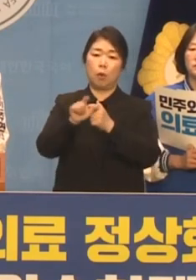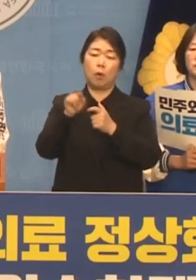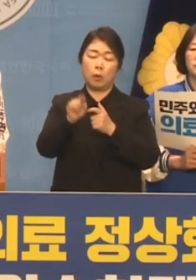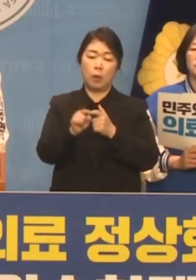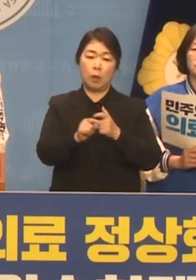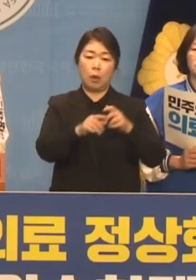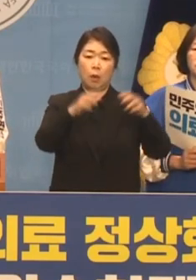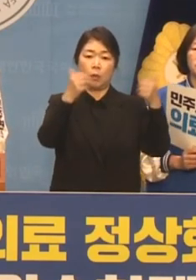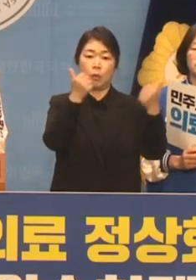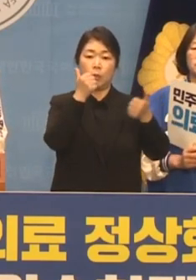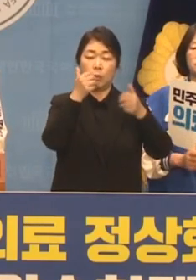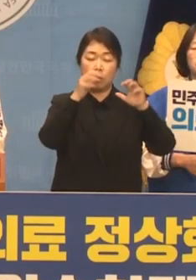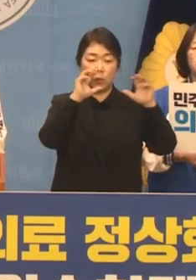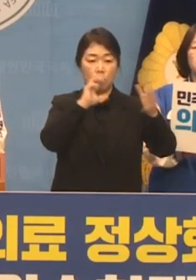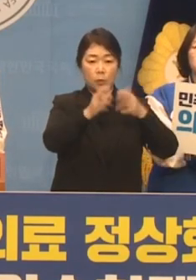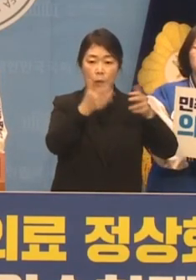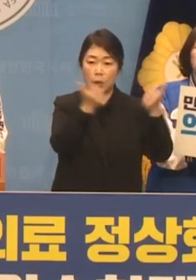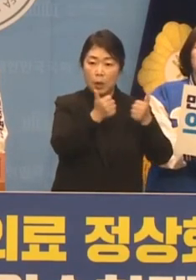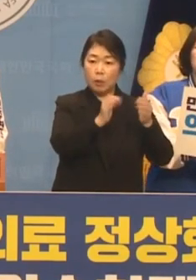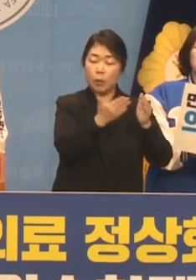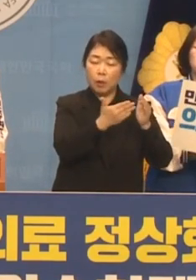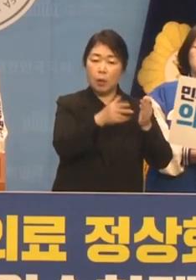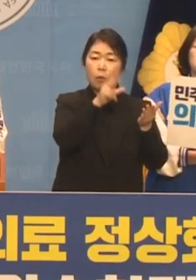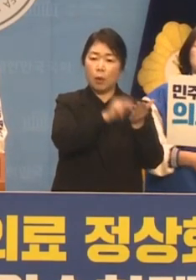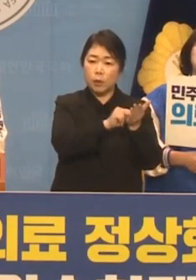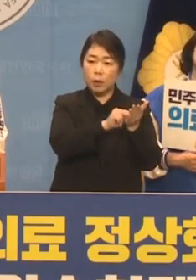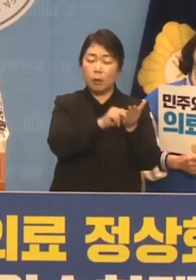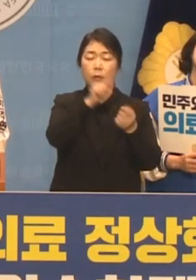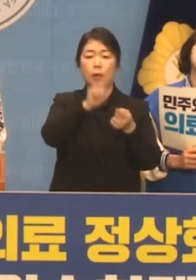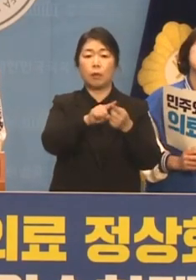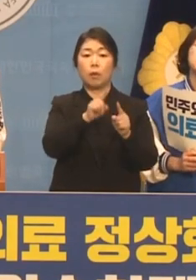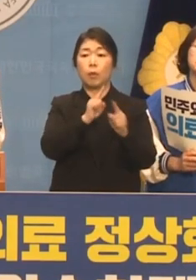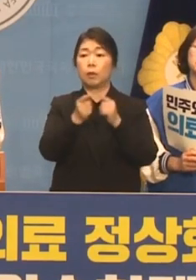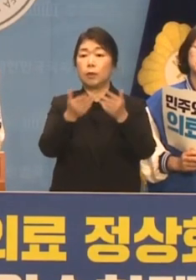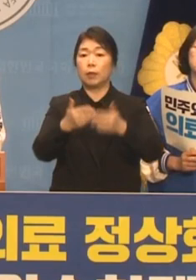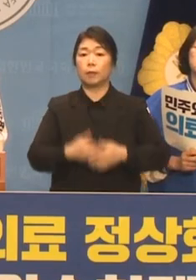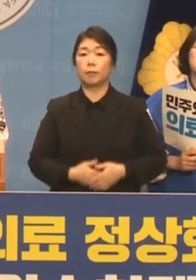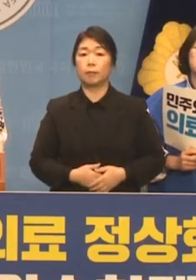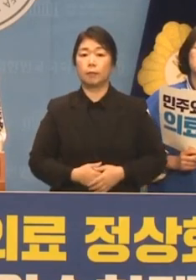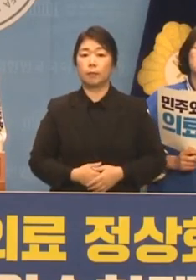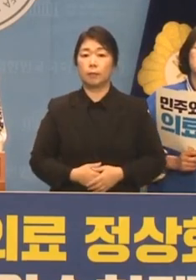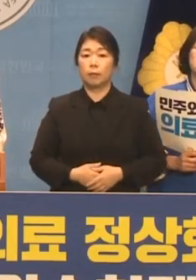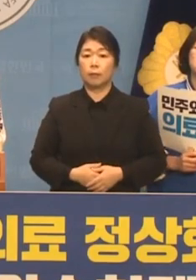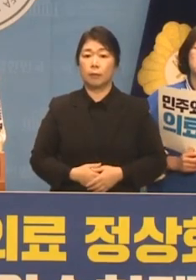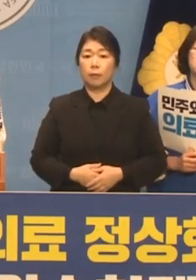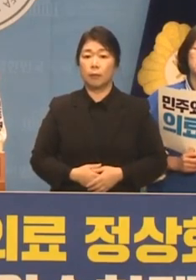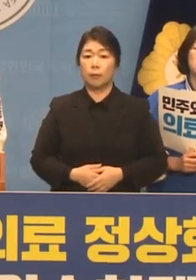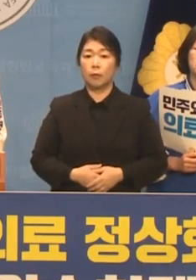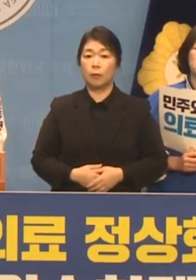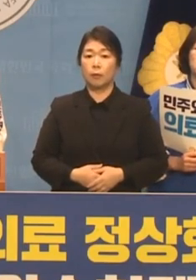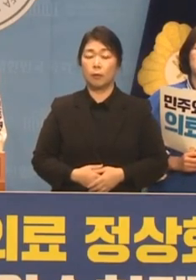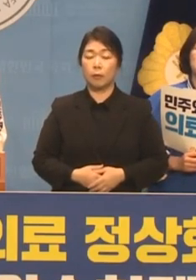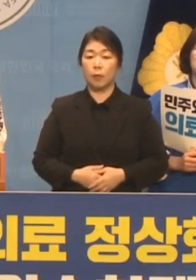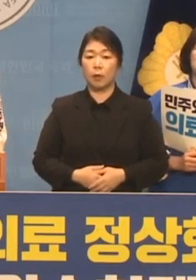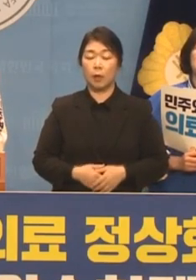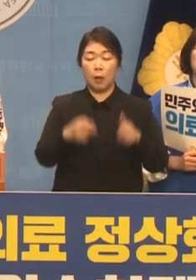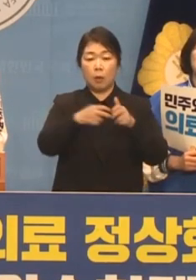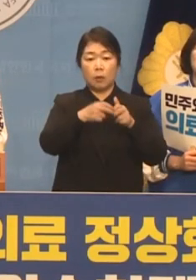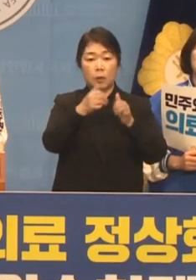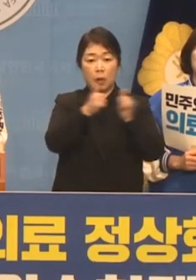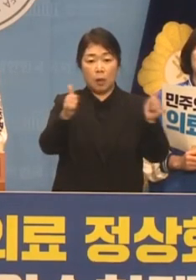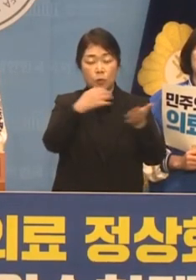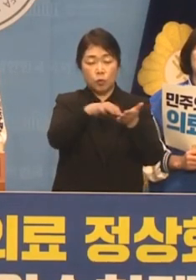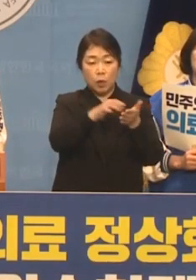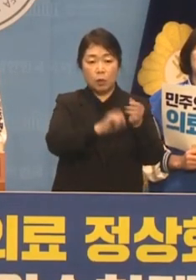논의해야 될 구체적인 과제에 대해서 말씀을 드리도록 하겠습니다 의사를 늘려야 하는